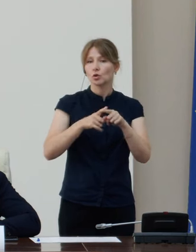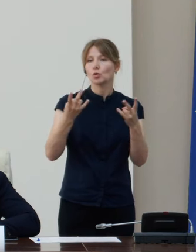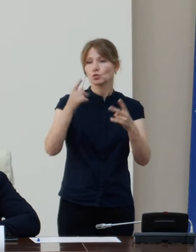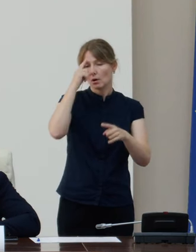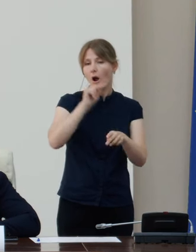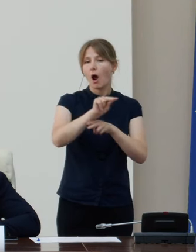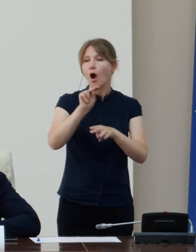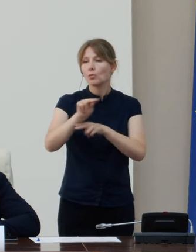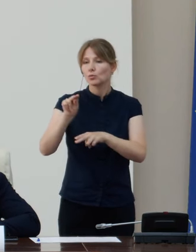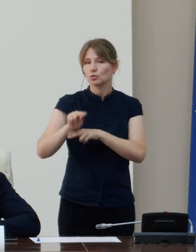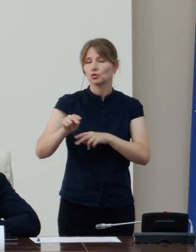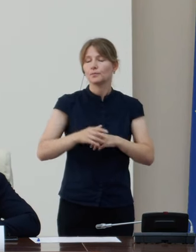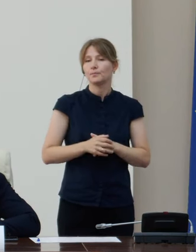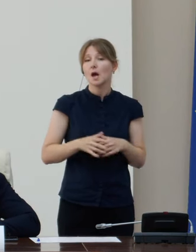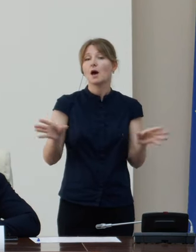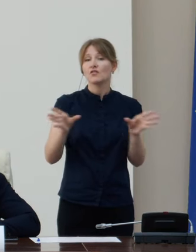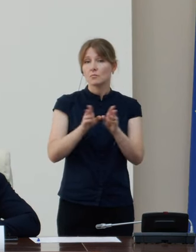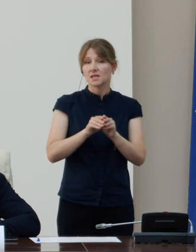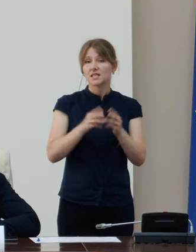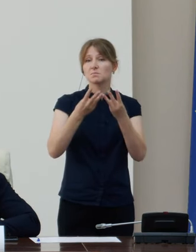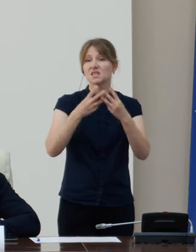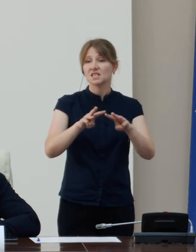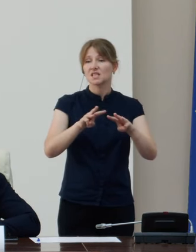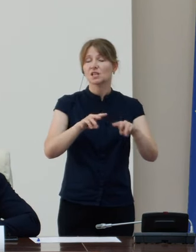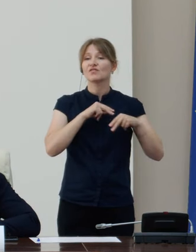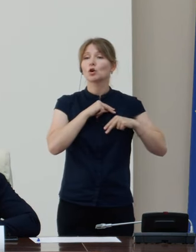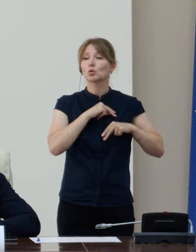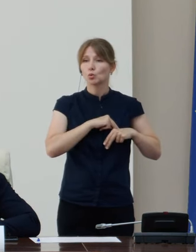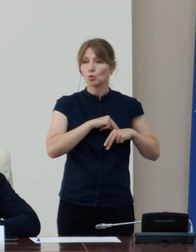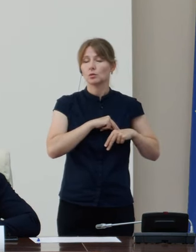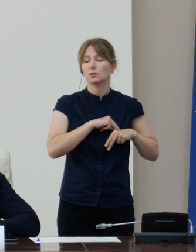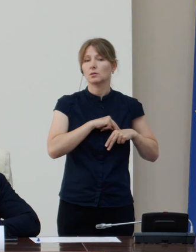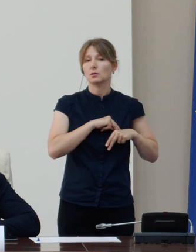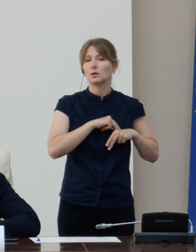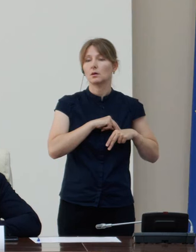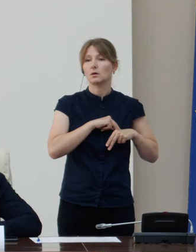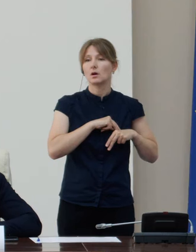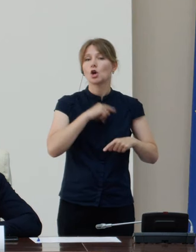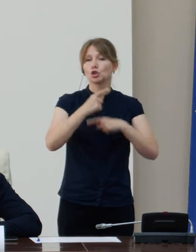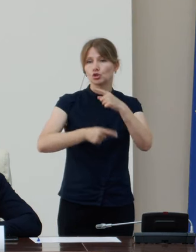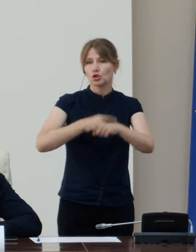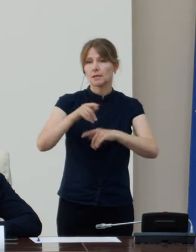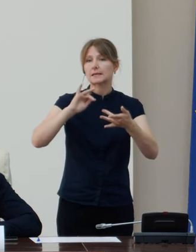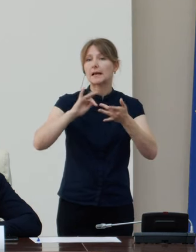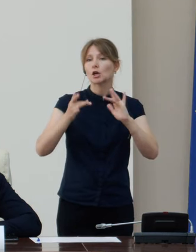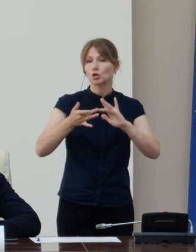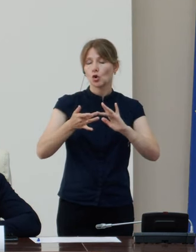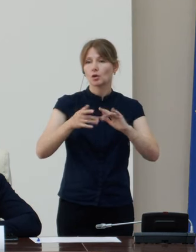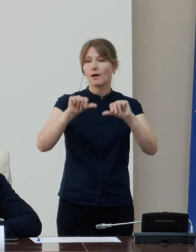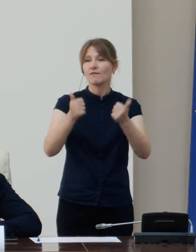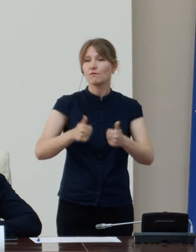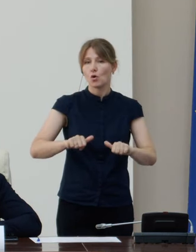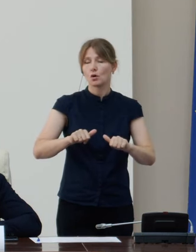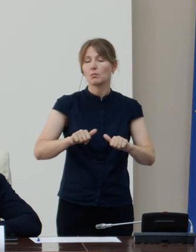cu Ministerul Muncii elaborarea unei platforme de învățare, o platformă electronică pe care a menționat-o domnul